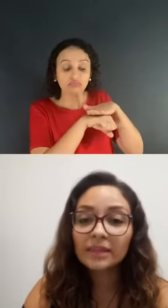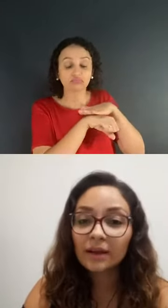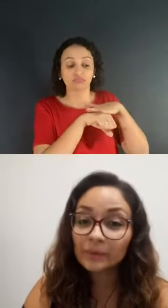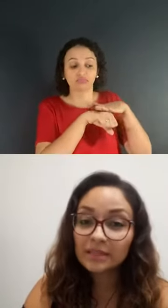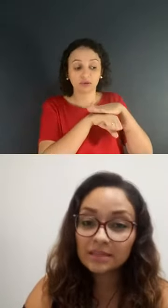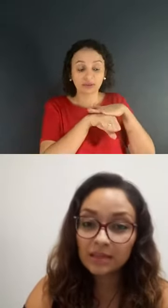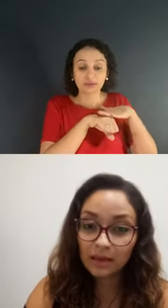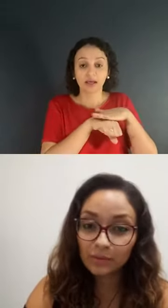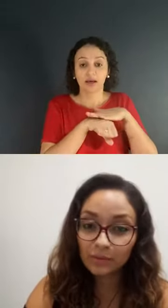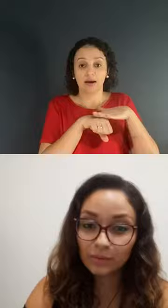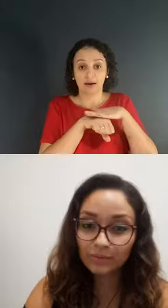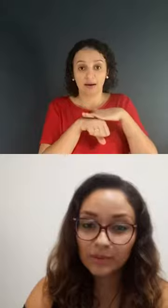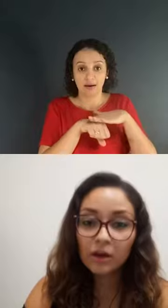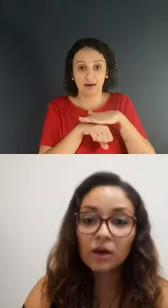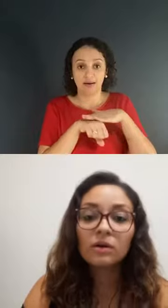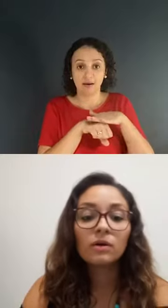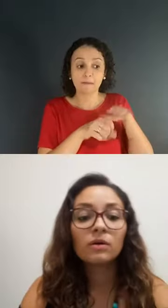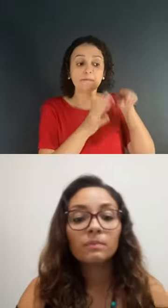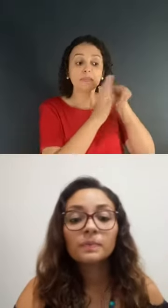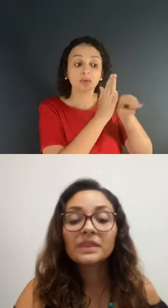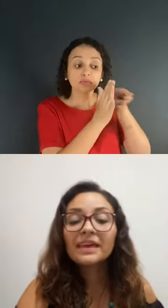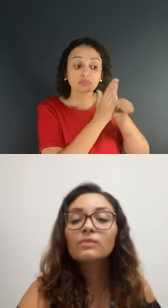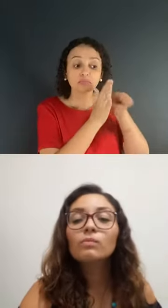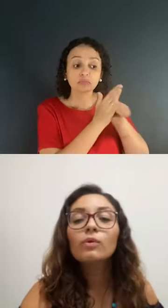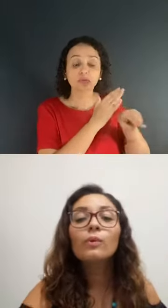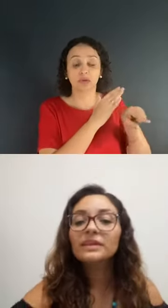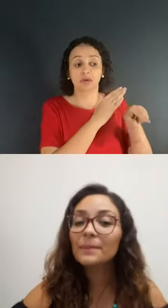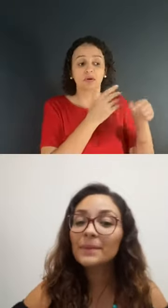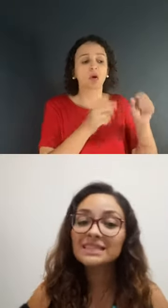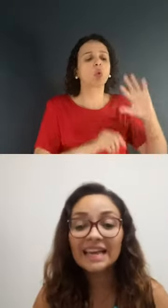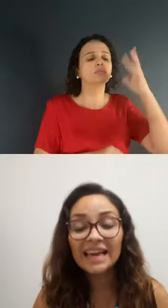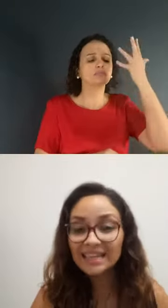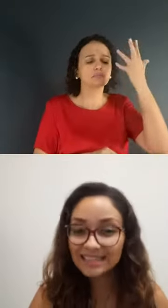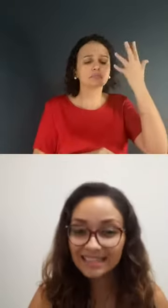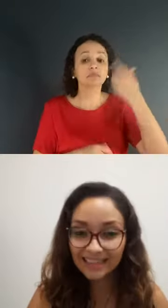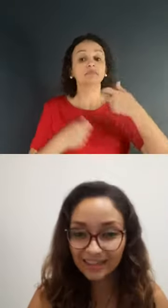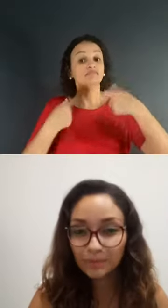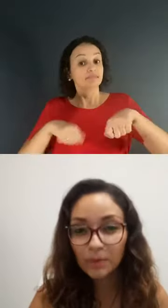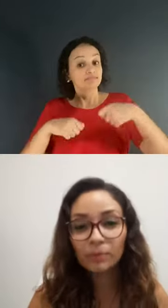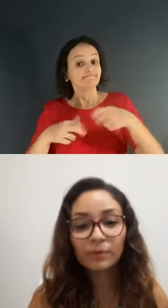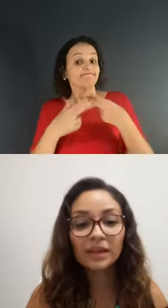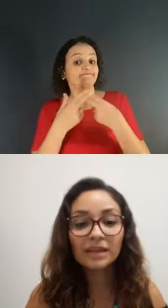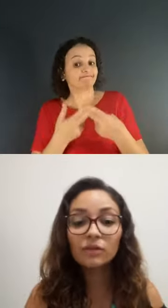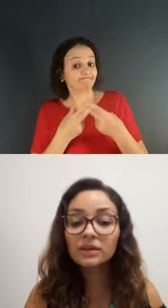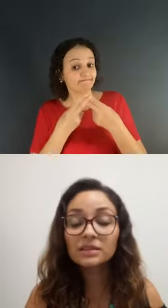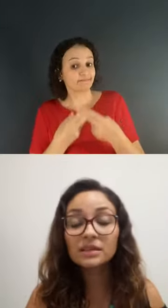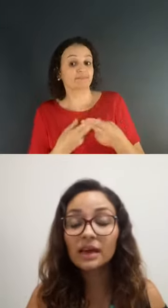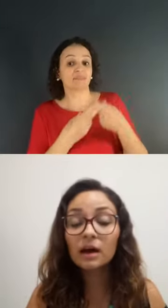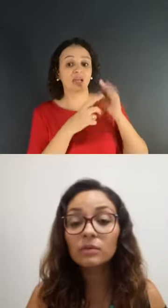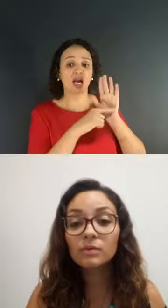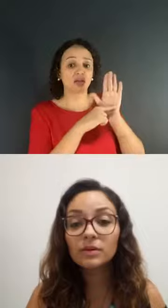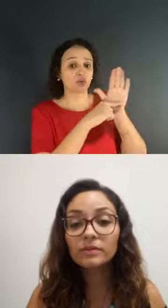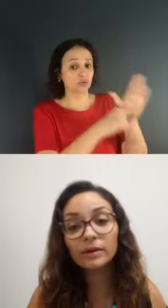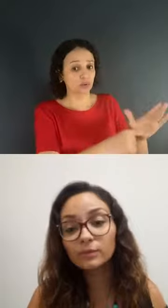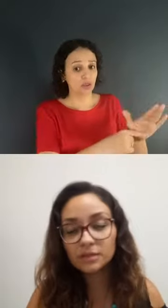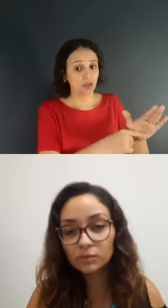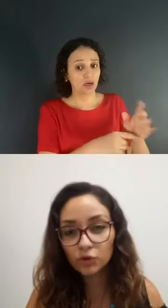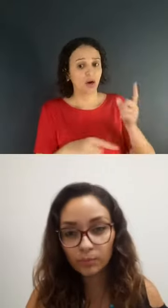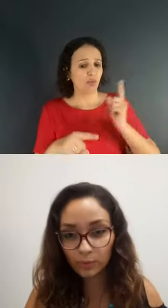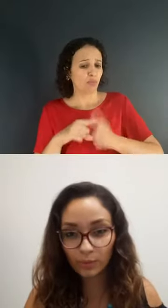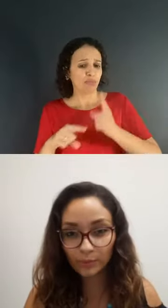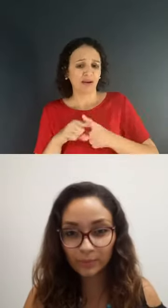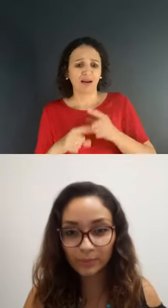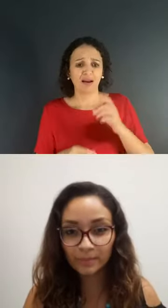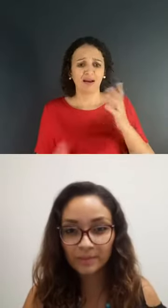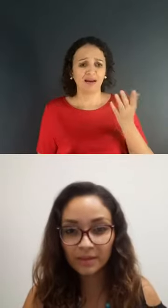perguntar o que está acontecendo, ter muita paciência, porque não vai ser algo que vai acontecer de um dia